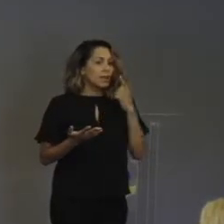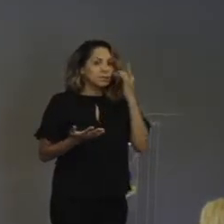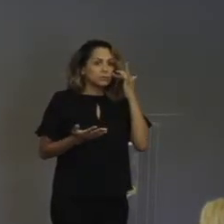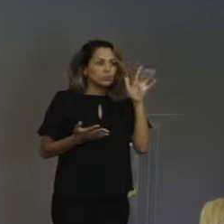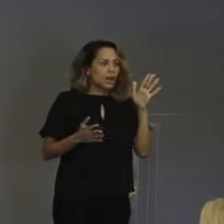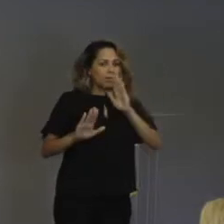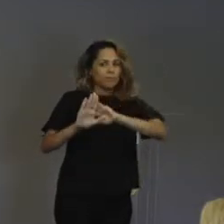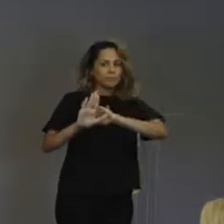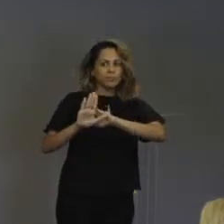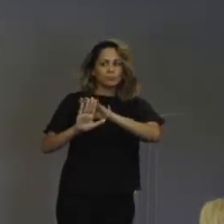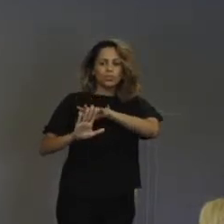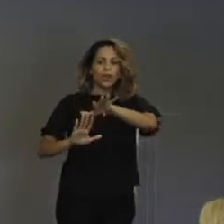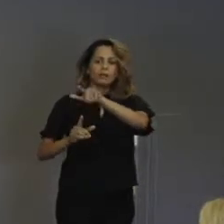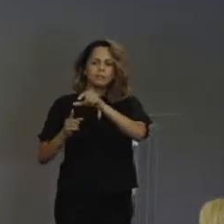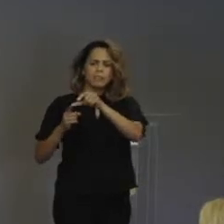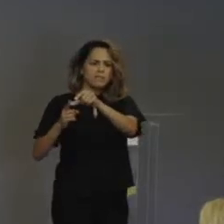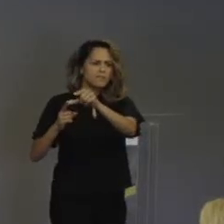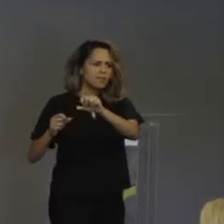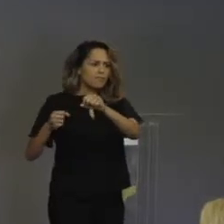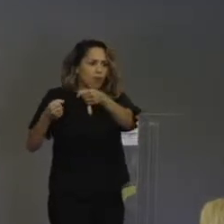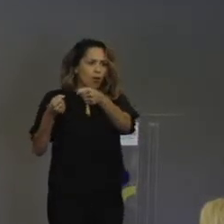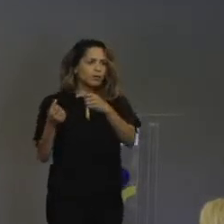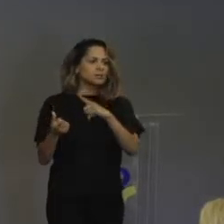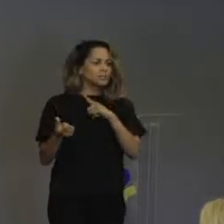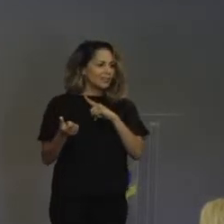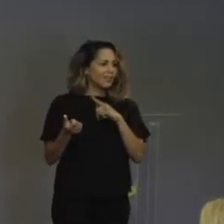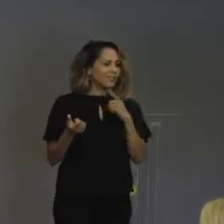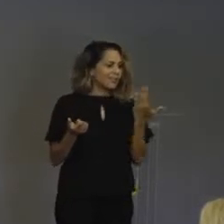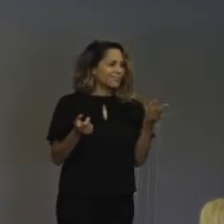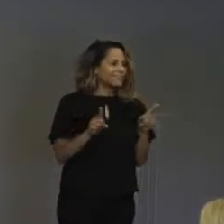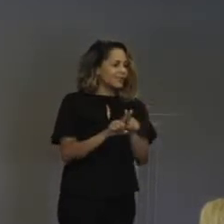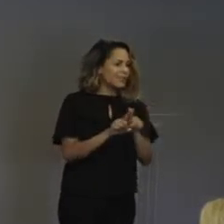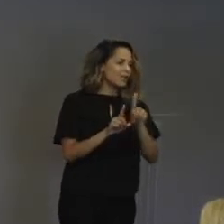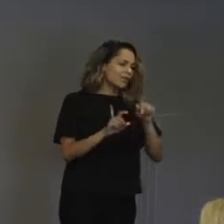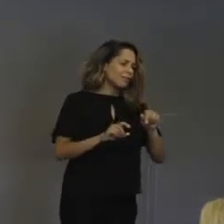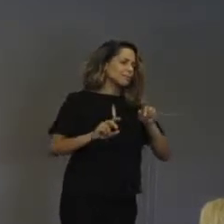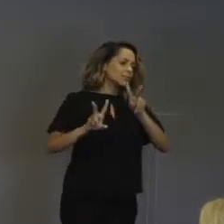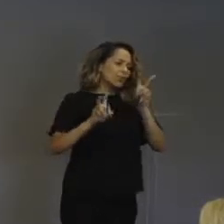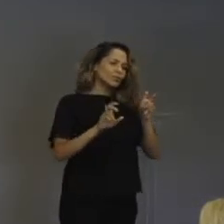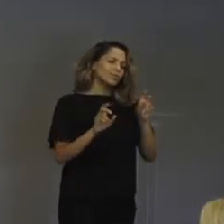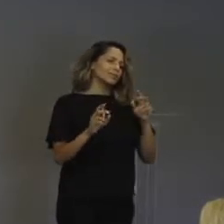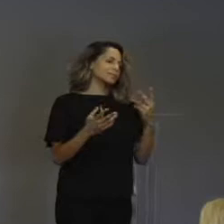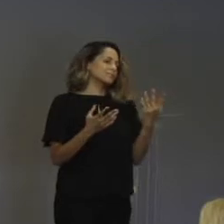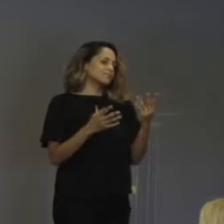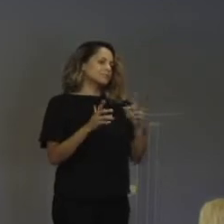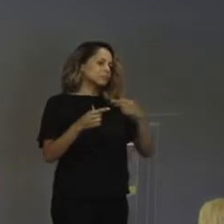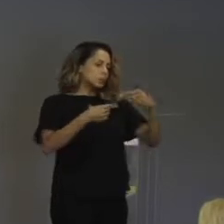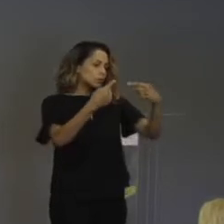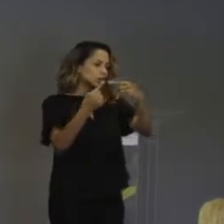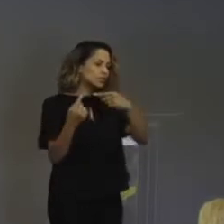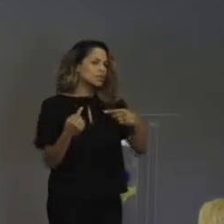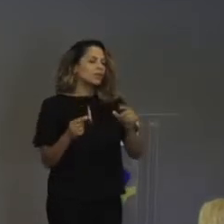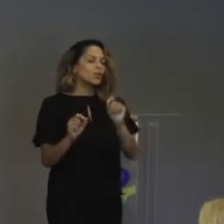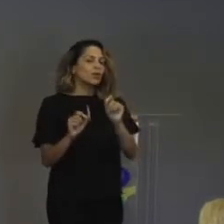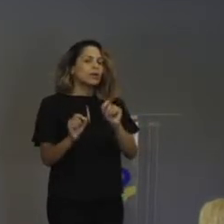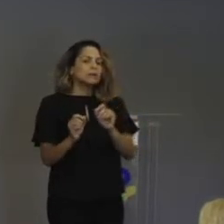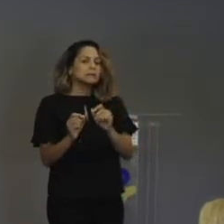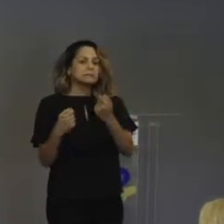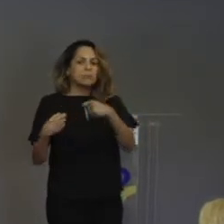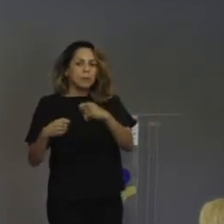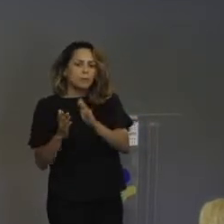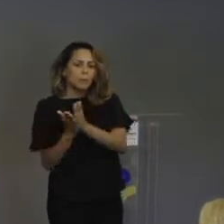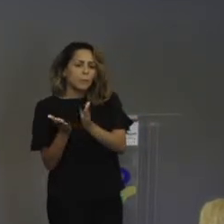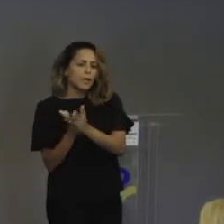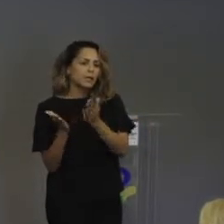periferia potente também que a gente tem, a discussão entre carência e potência. Né? E quando a gente trabalha as conexões, a gente vai fazendo